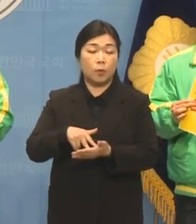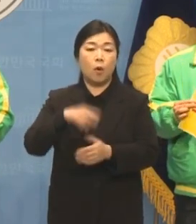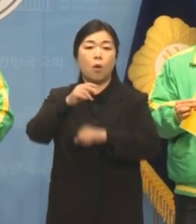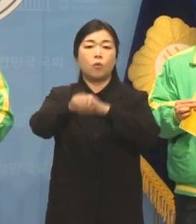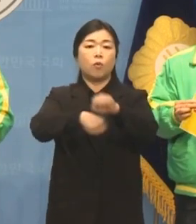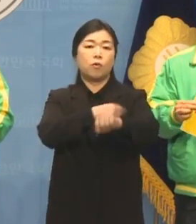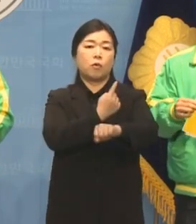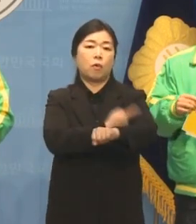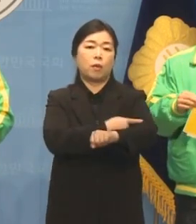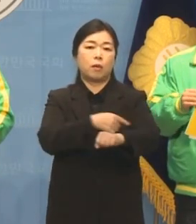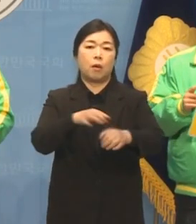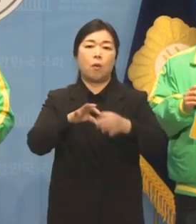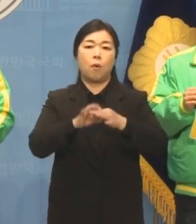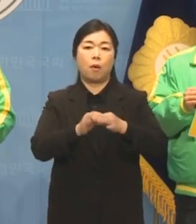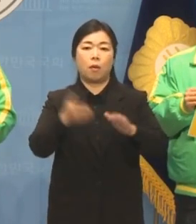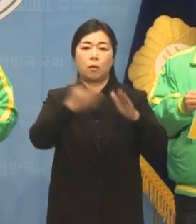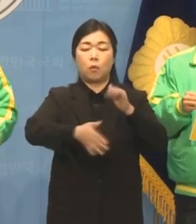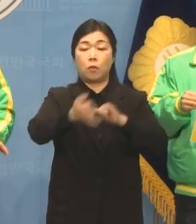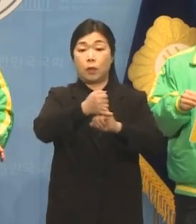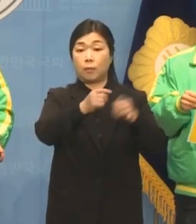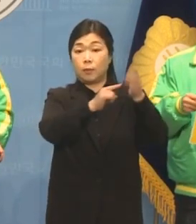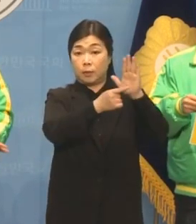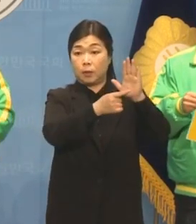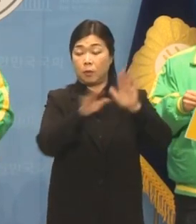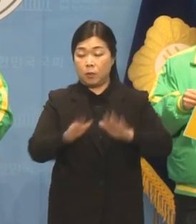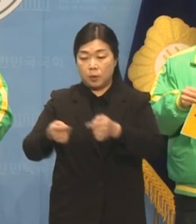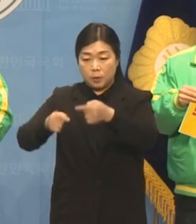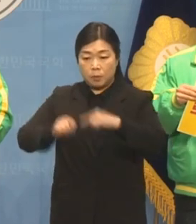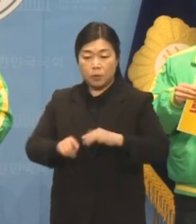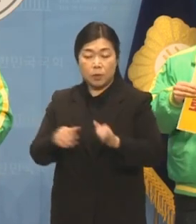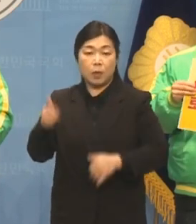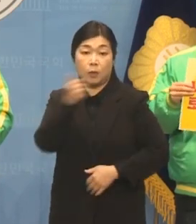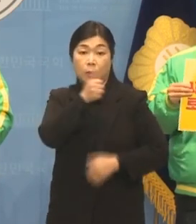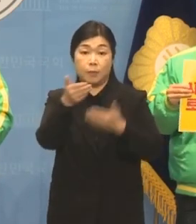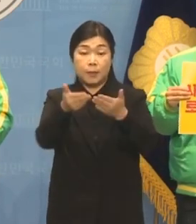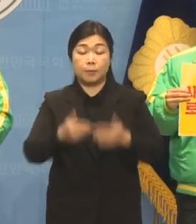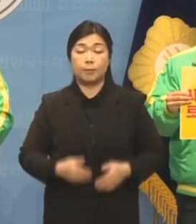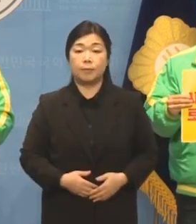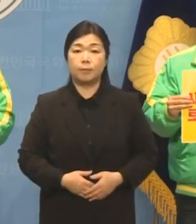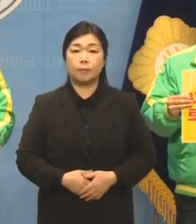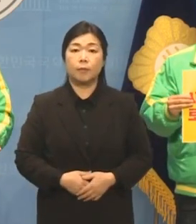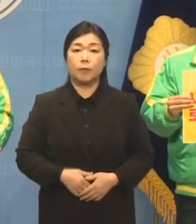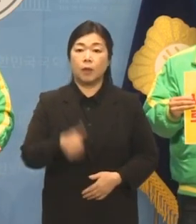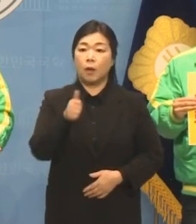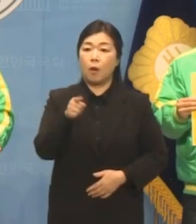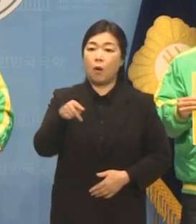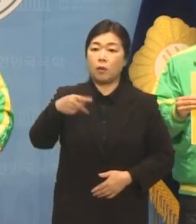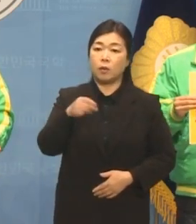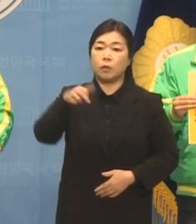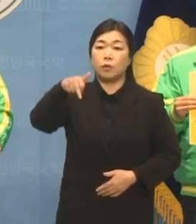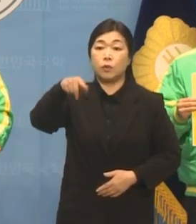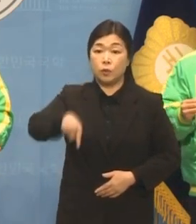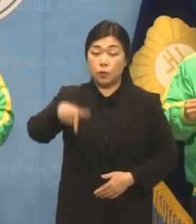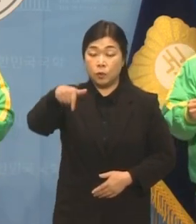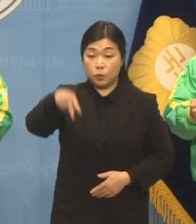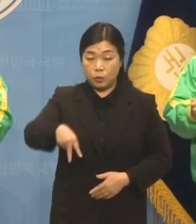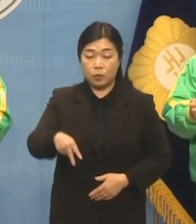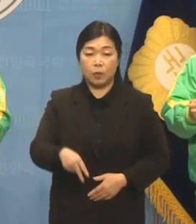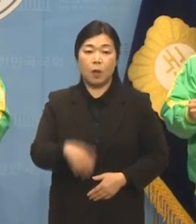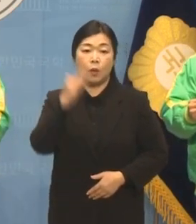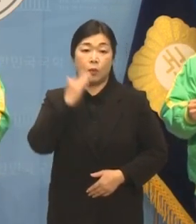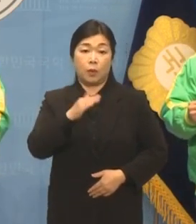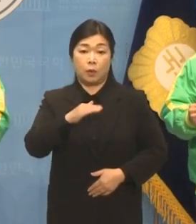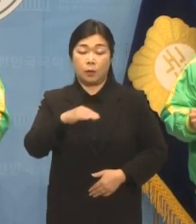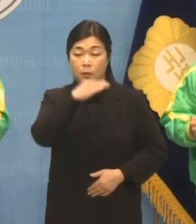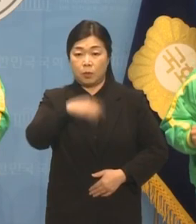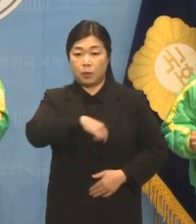공약을 발표하려고 합니다. 오늘 참석해 주신 분들부터 먼저 소개하겠습니다. 허순규 녹색정의당의 녹색부대표